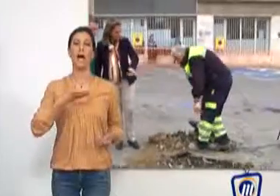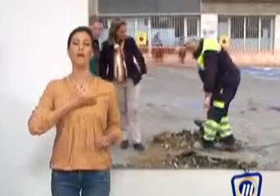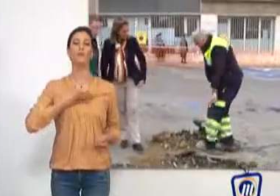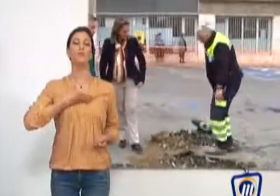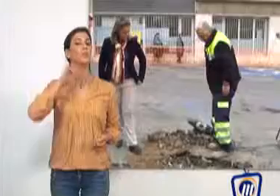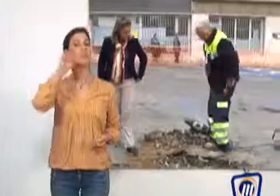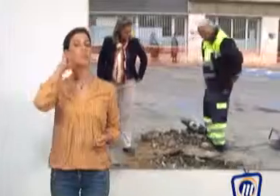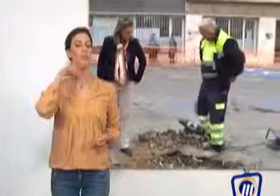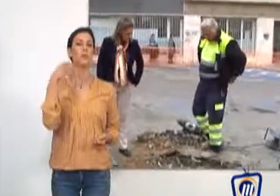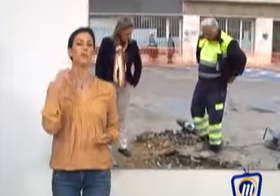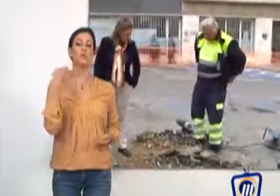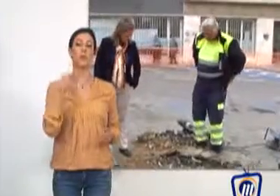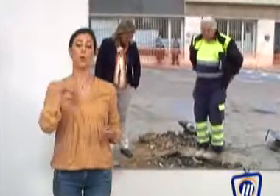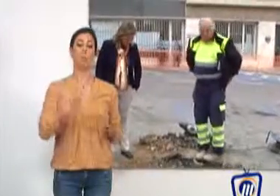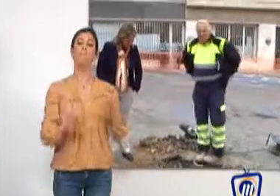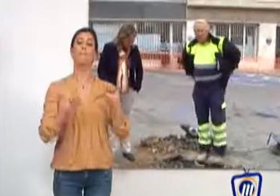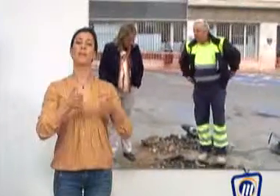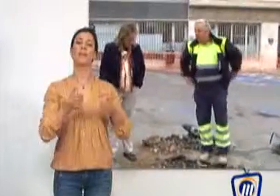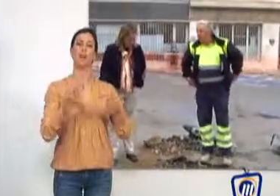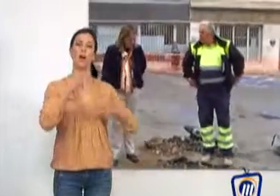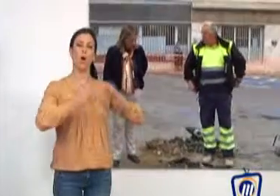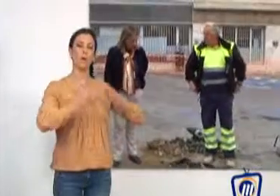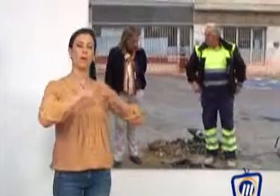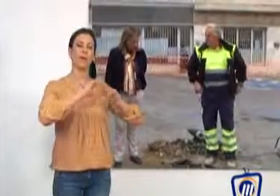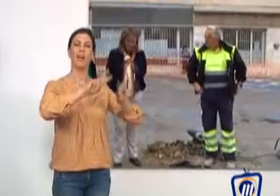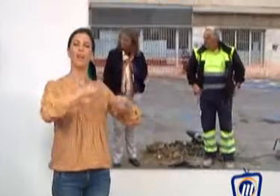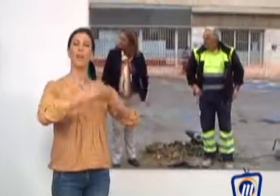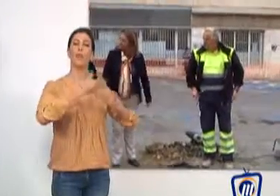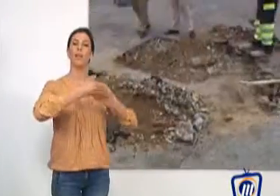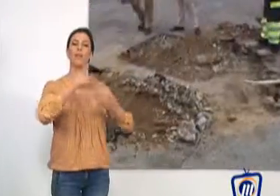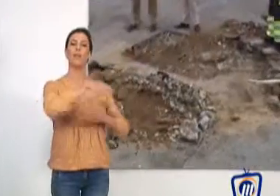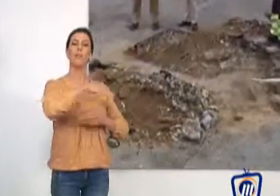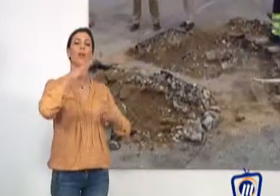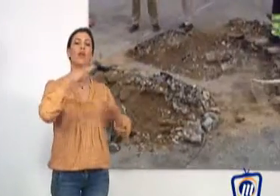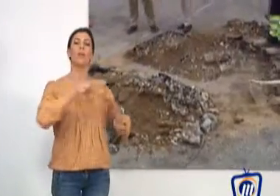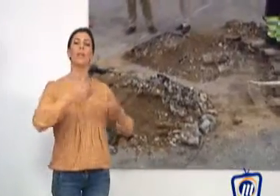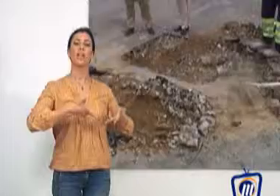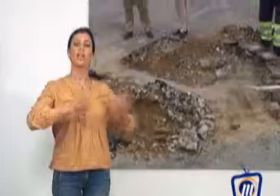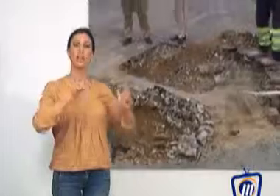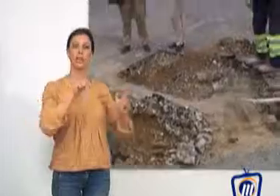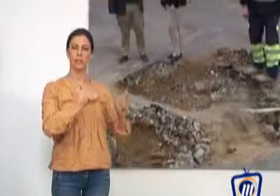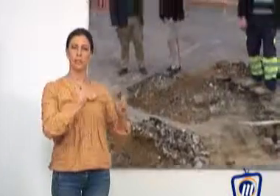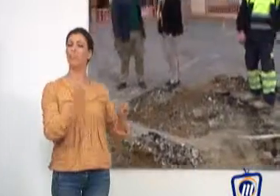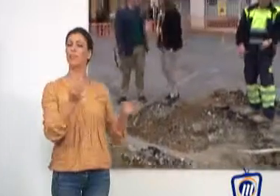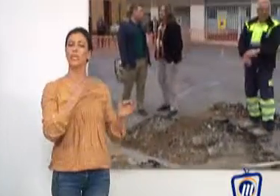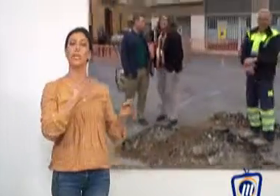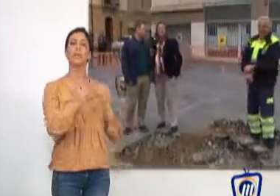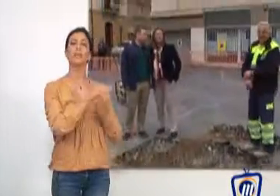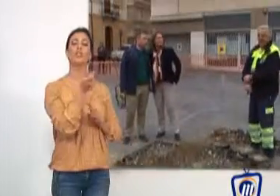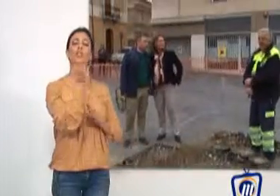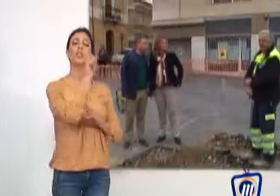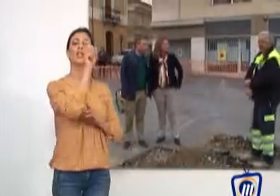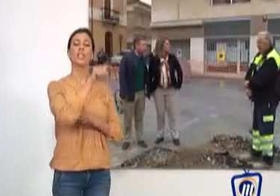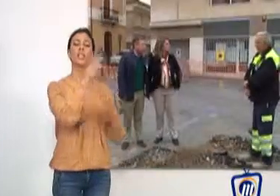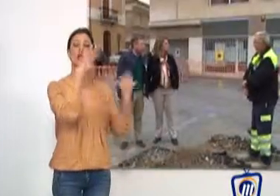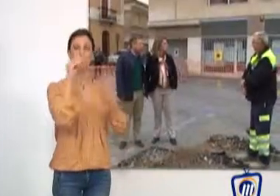el ayuntamiento de hotel ha iniciado en el día de hoy la obra de remodelación de la Plaza de la libertad que contarán con